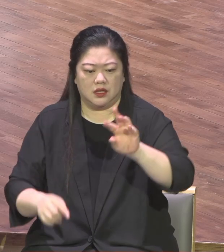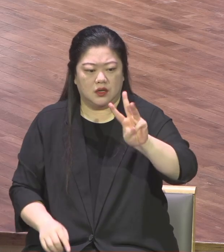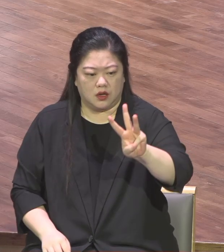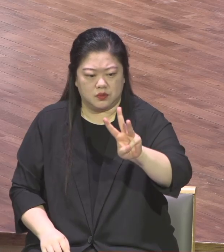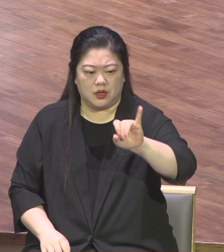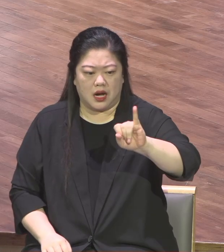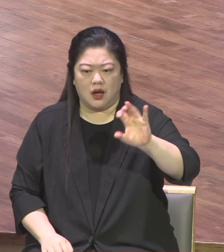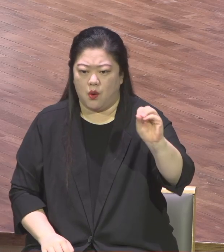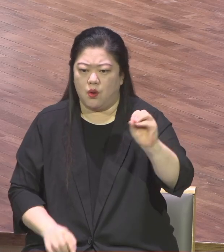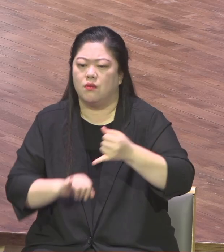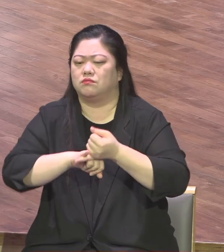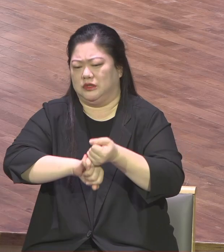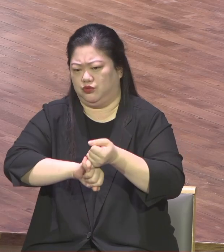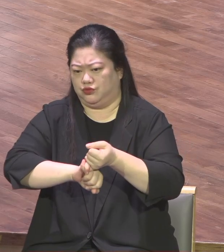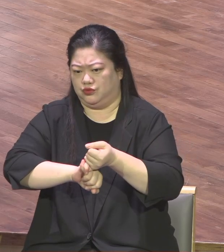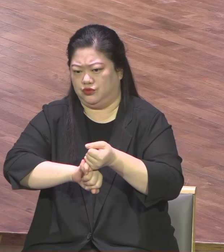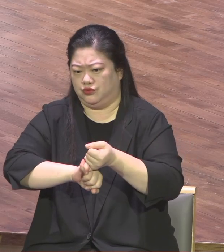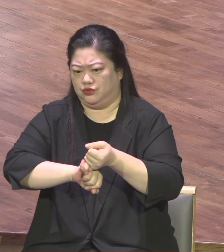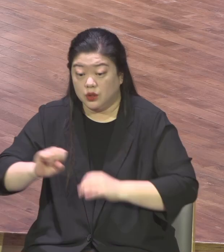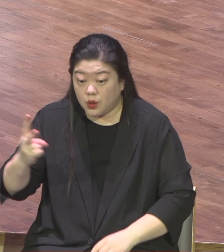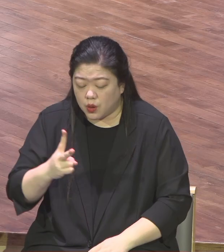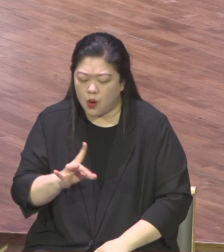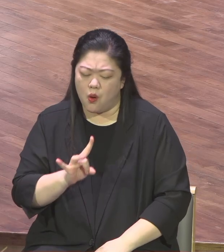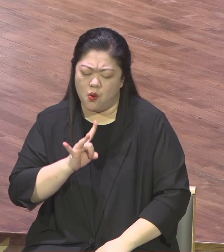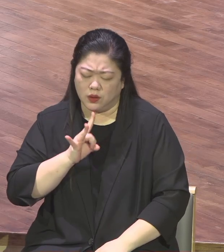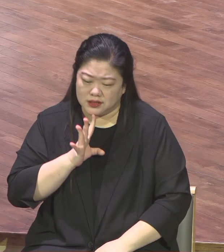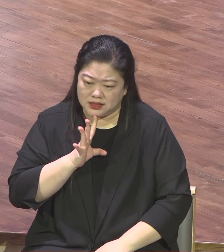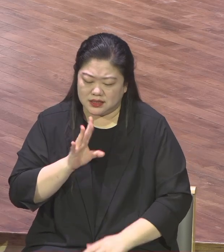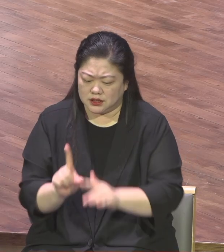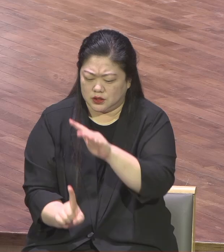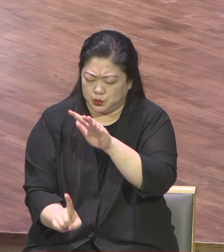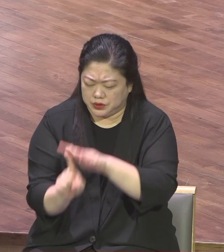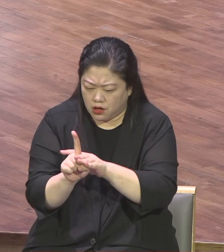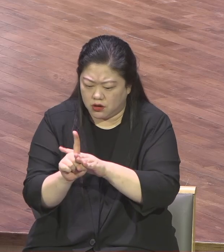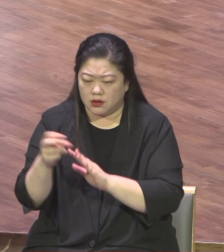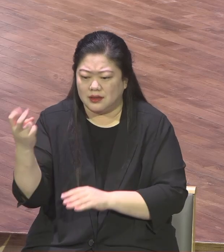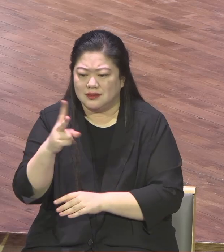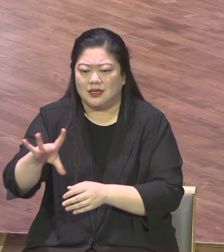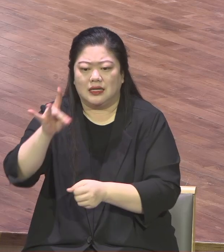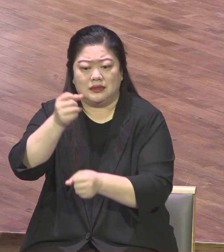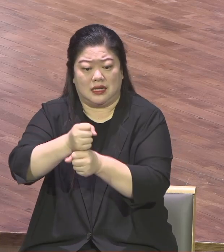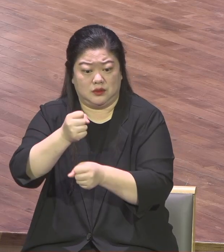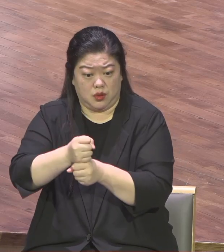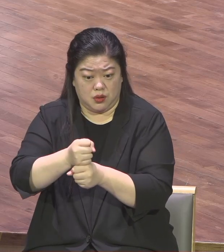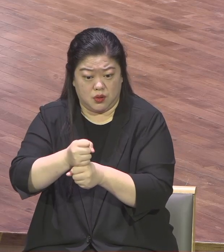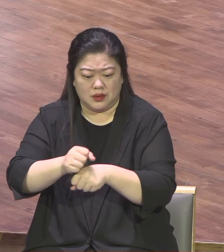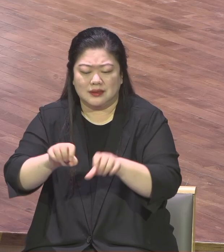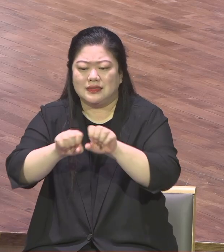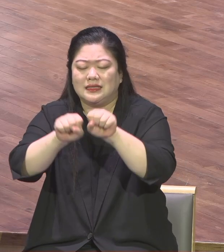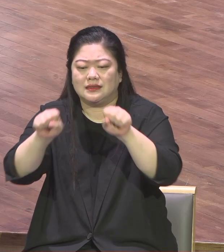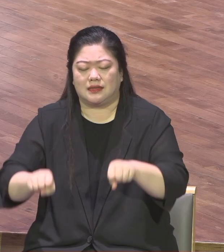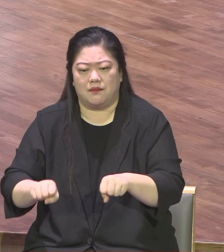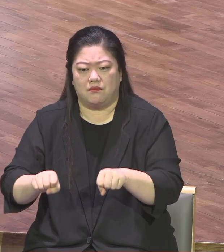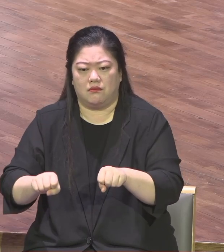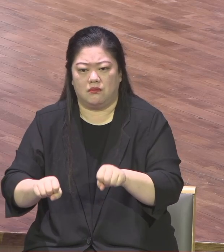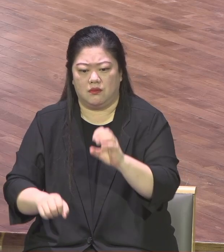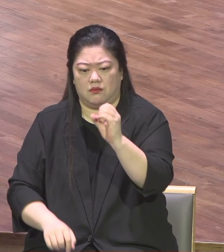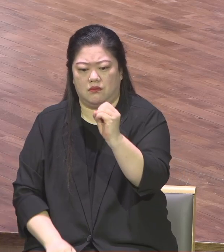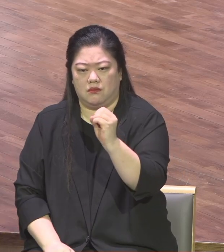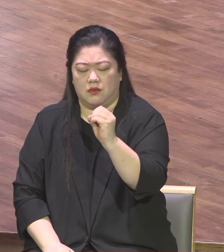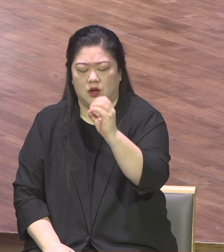오직 유일성 재창조의 시스템을 갖추라. 그래서 여러분들이 이